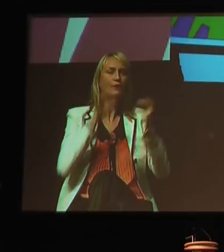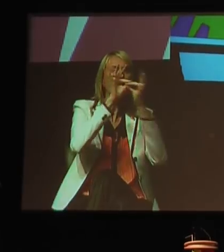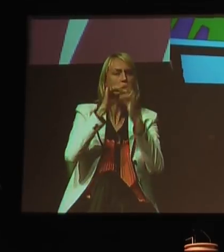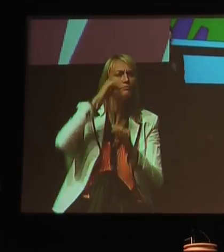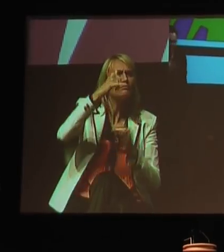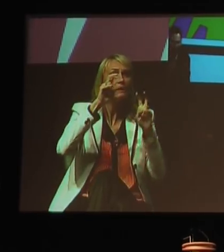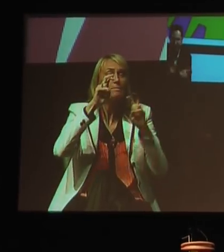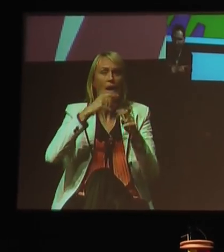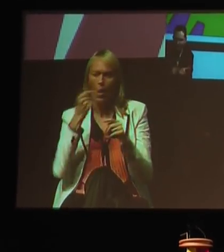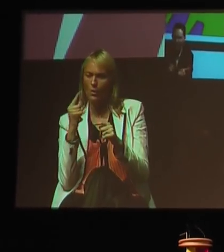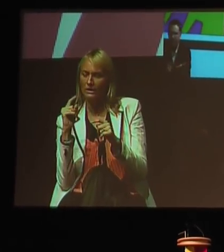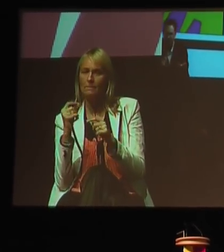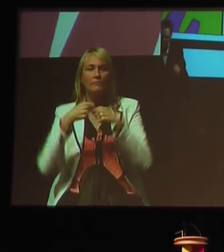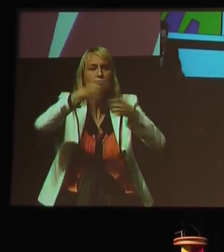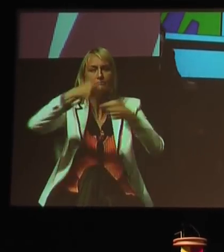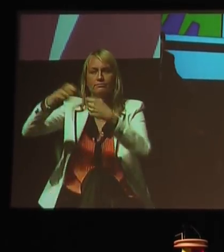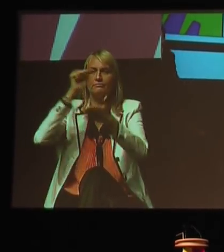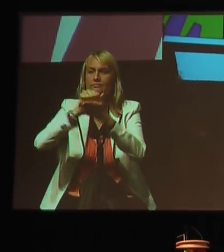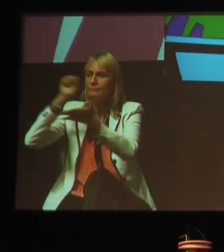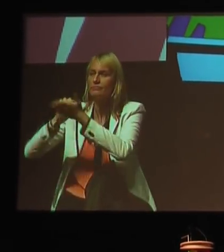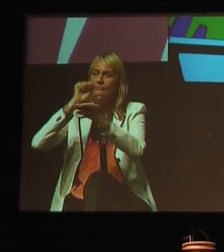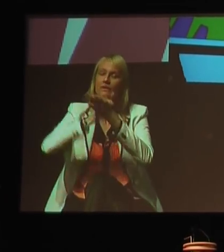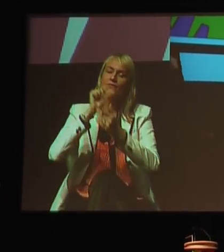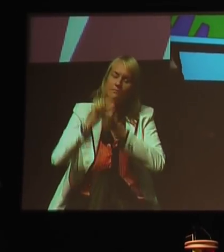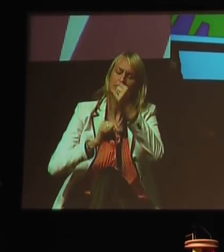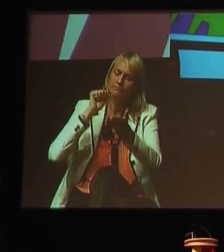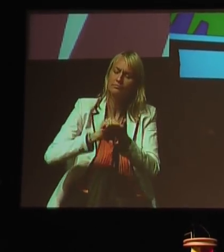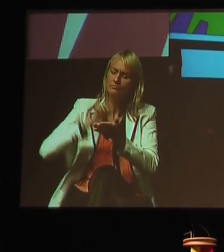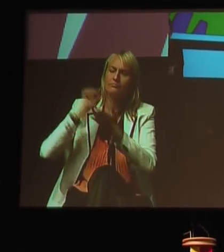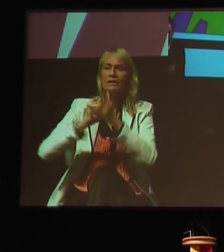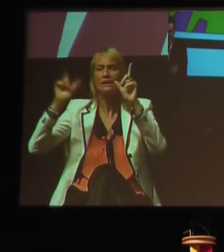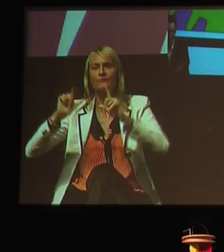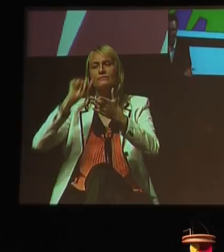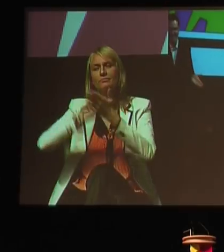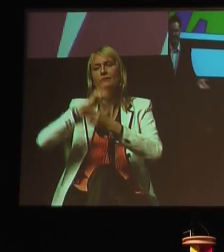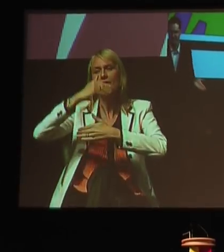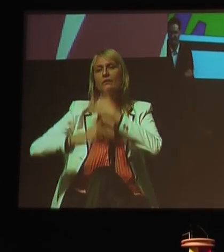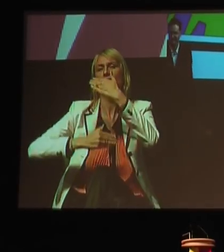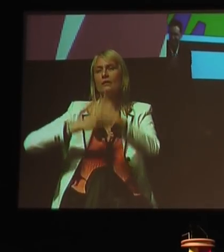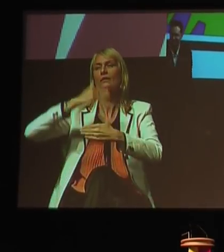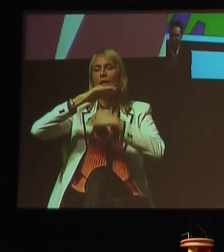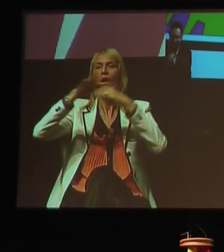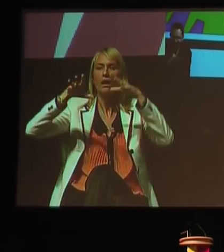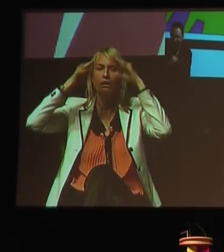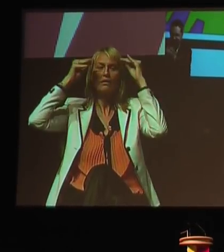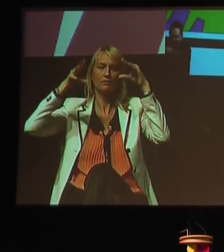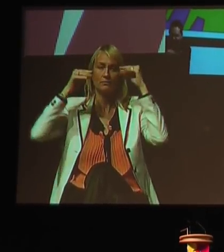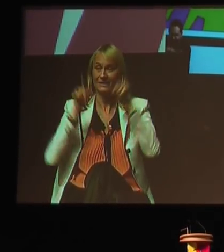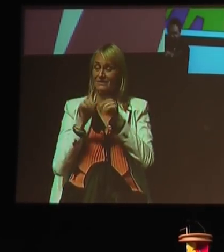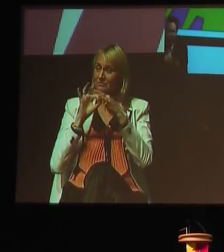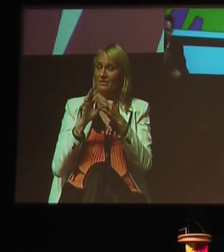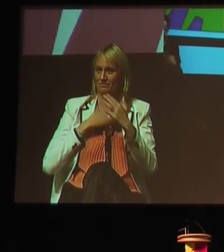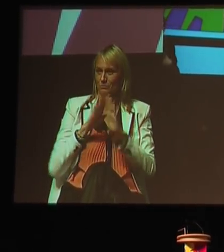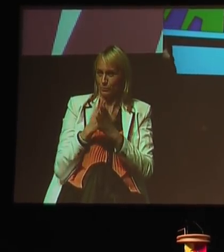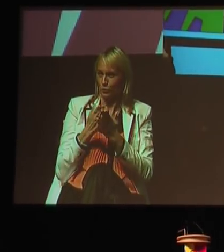aufgewacht wird. Und dass wir sehr schnell Kontakt zueinander aufnehmen, dass wir uns informieren, dass wir immer wieder Pressearbeit machen, immer, immer wieder so mühsam,